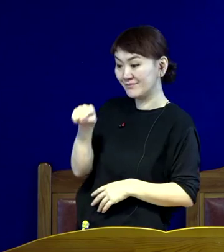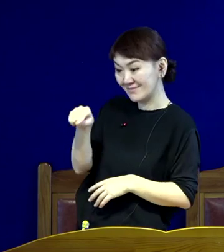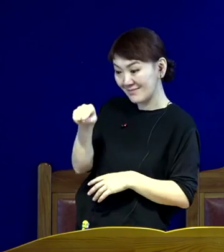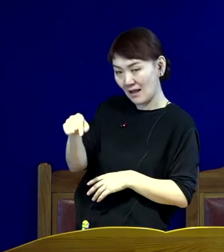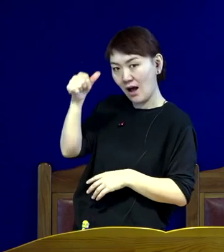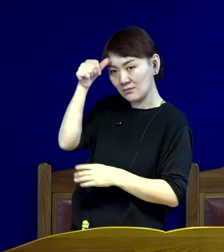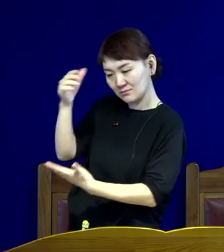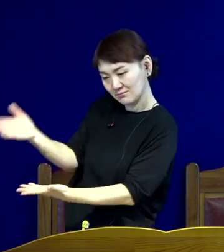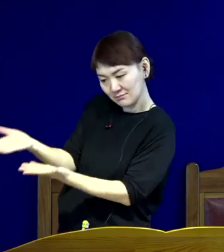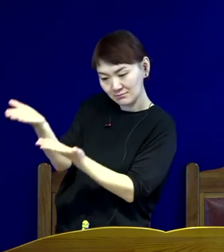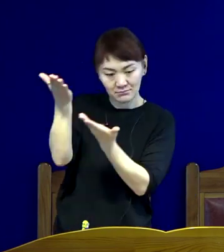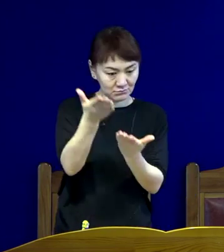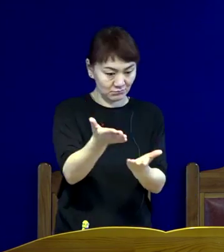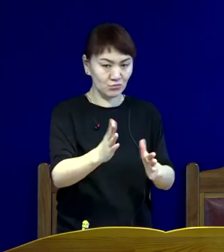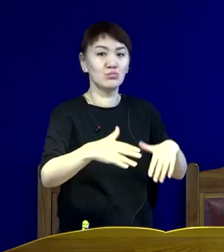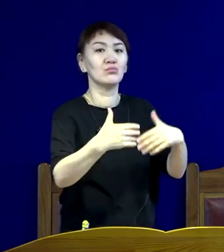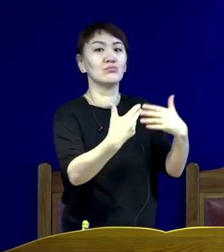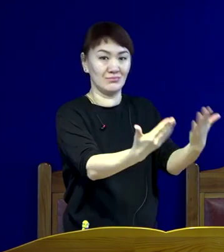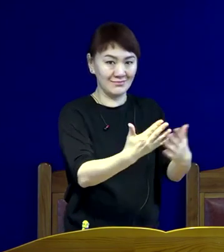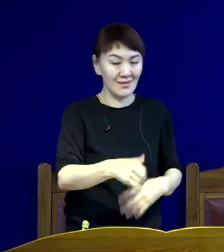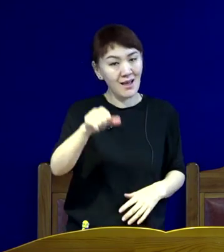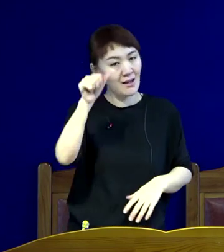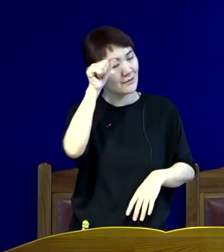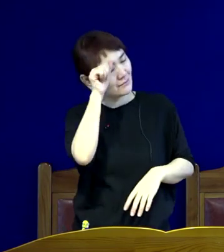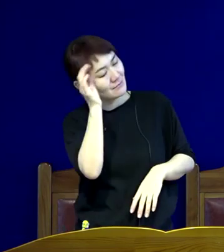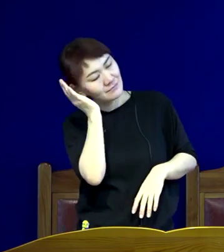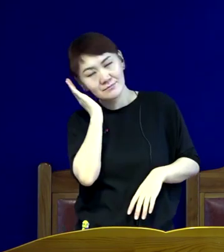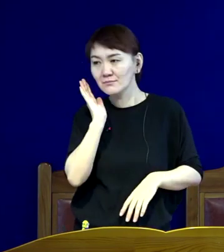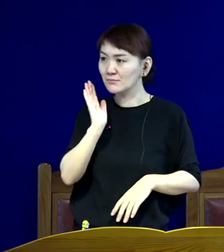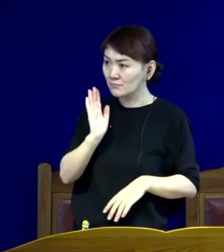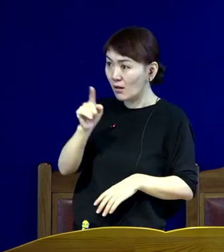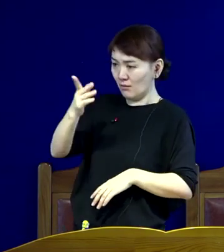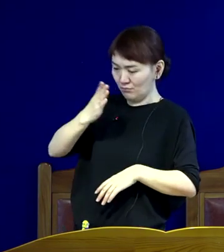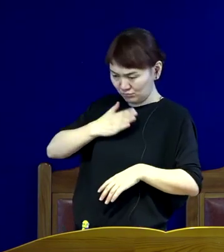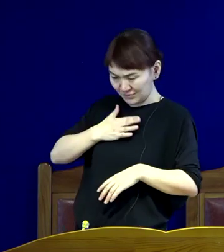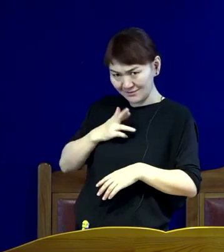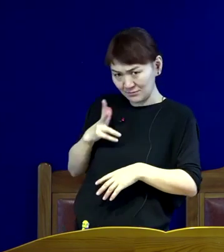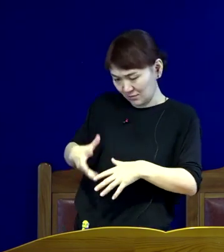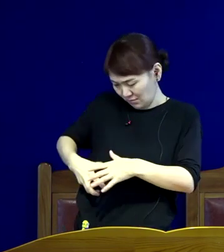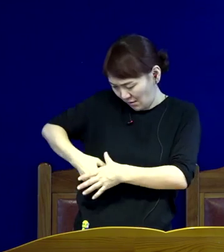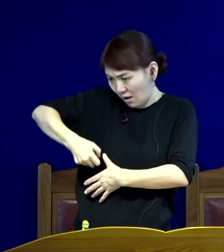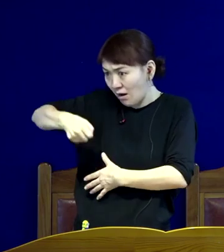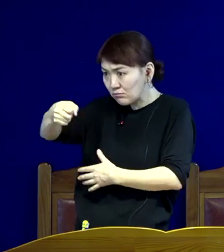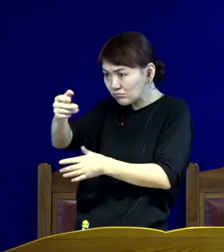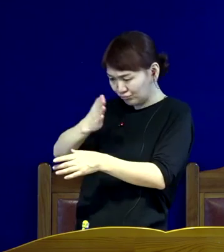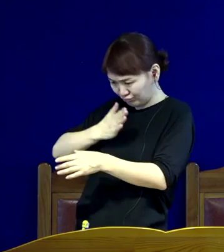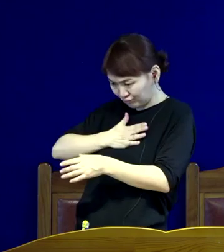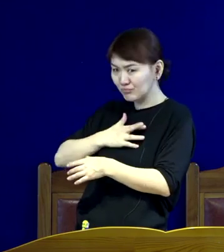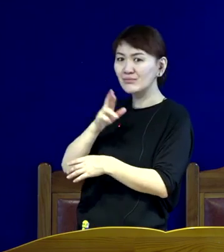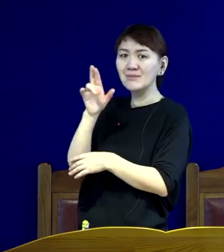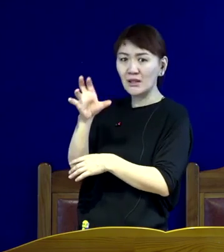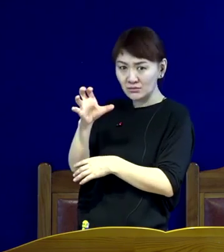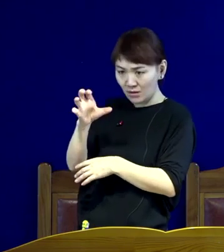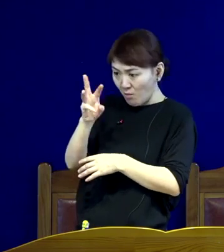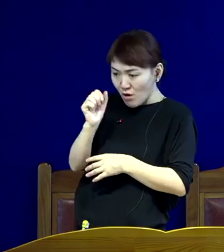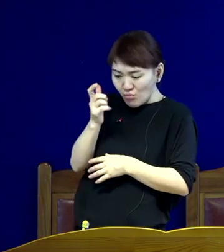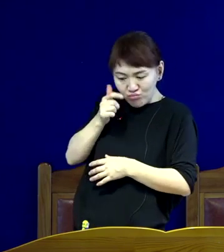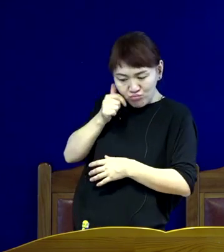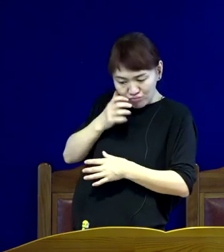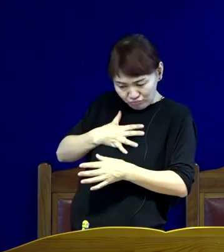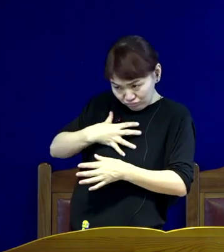이끌어오시니 아담이 가로되 이는 내 뼈 중에 살이요 살 중에 살이라. 이것을